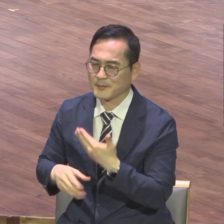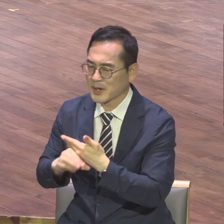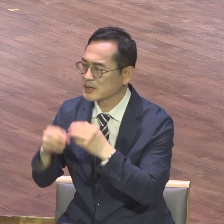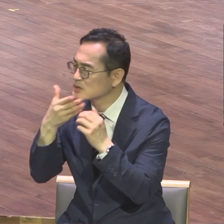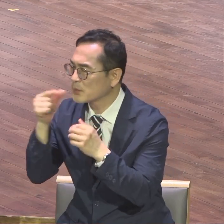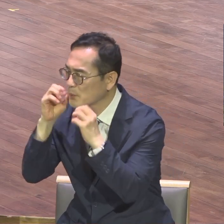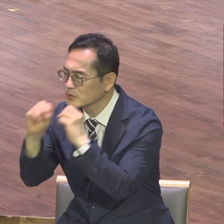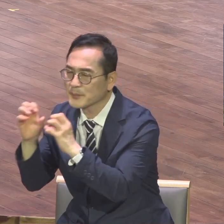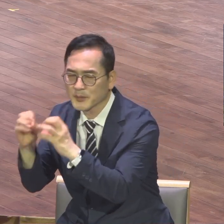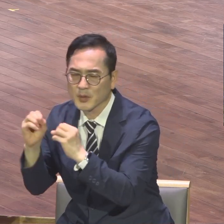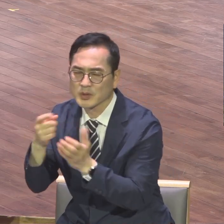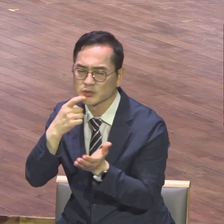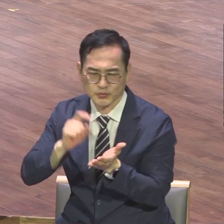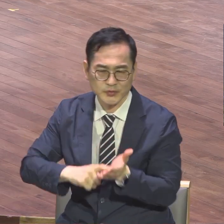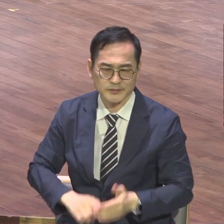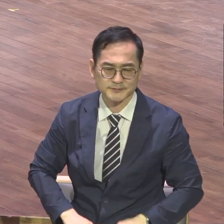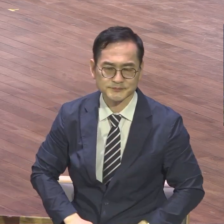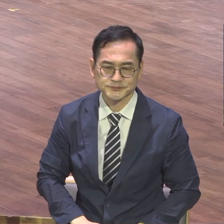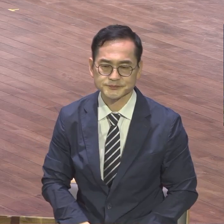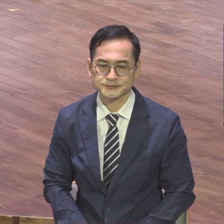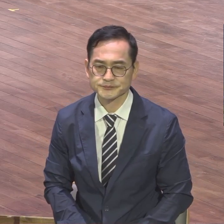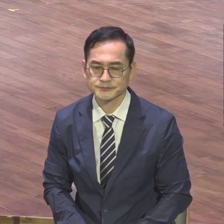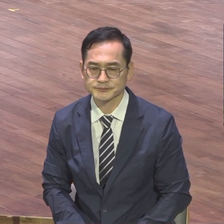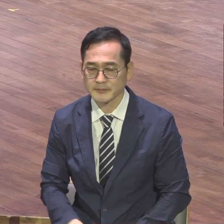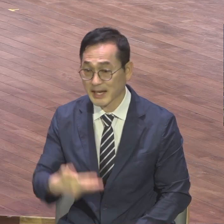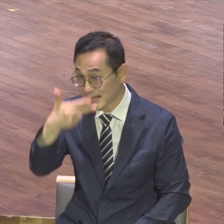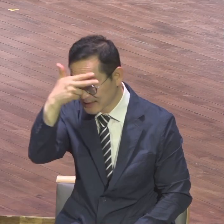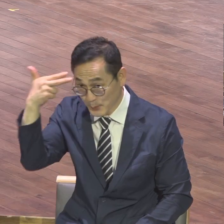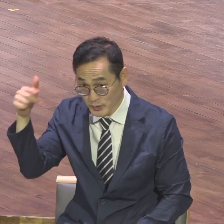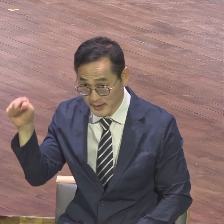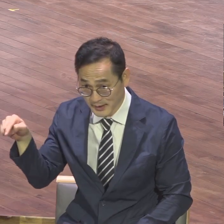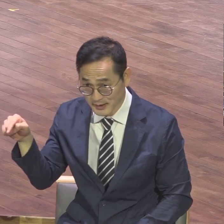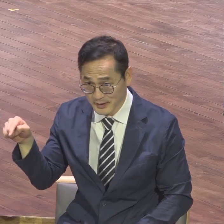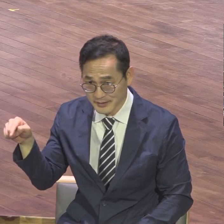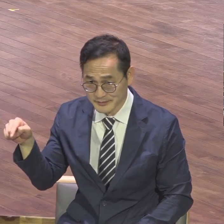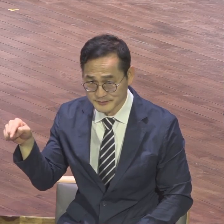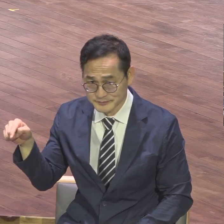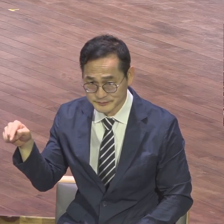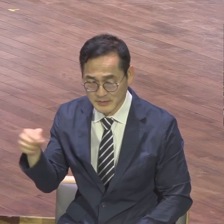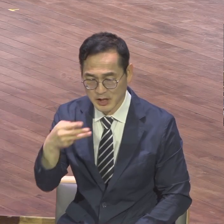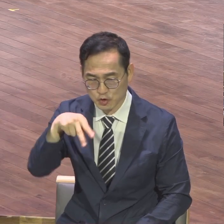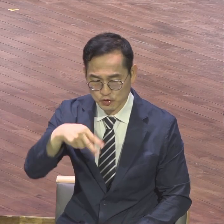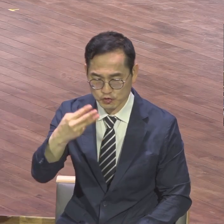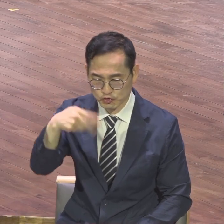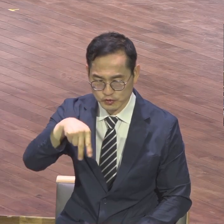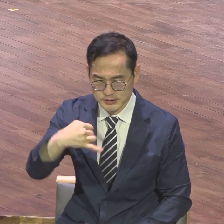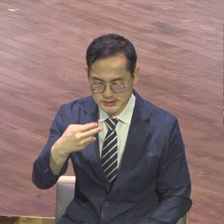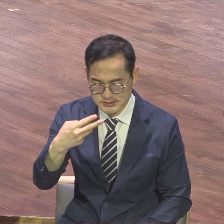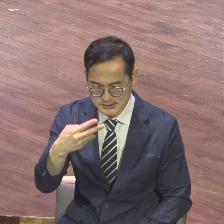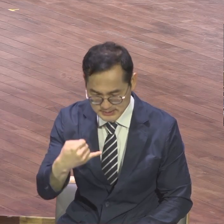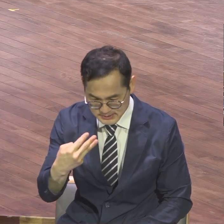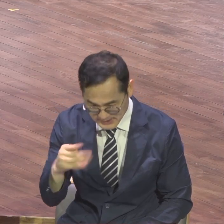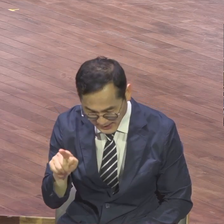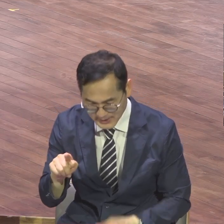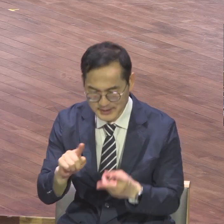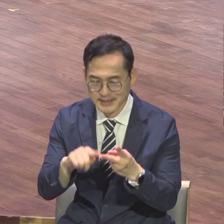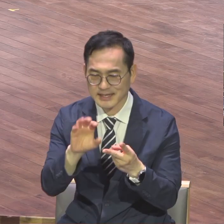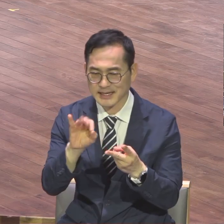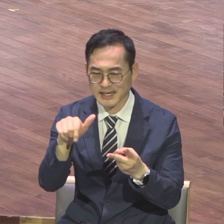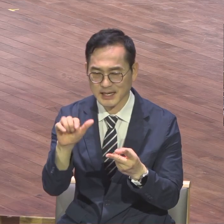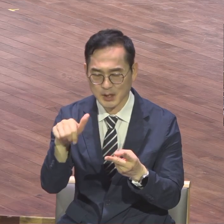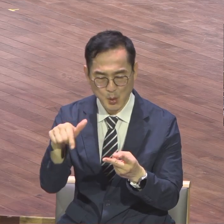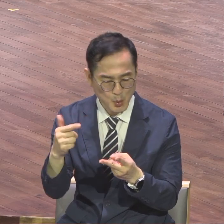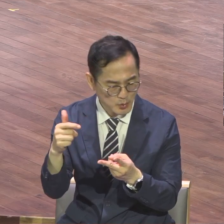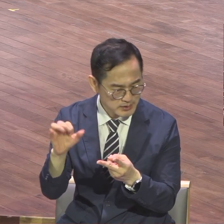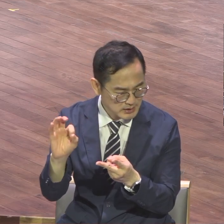본문 2절에 보면 디모데를 향해 이렇게 표현합니다. 디모데는 루스드라와 이고니온에 있는 형제들에게